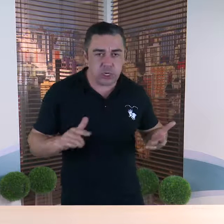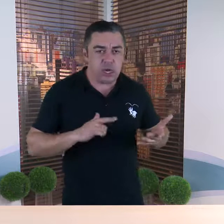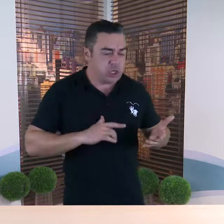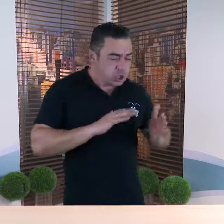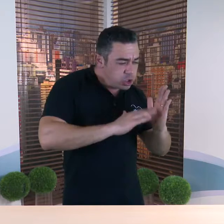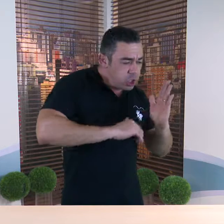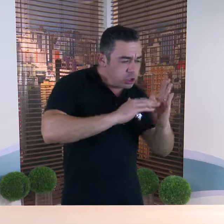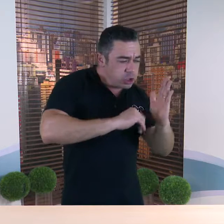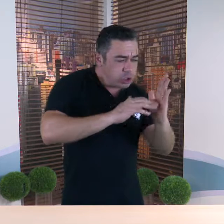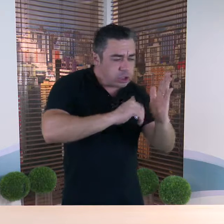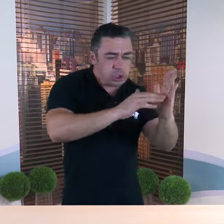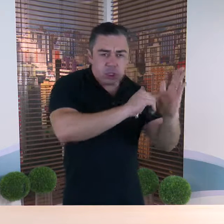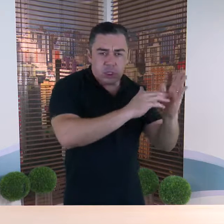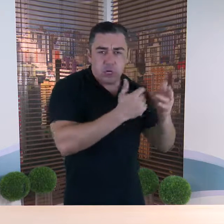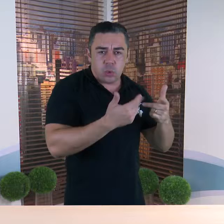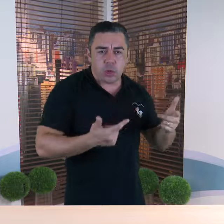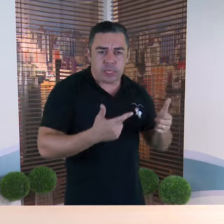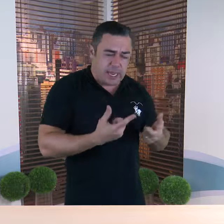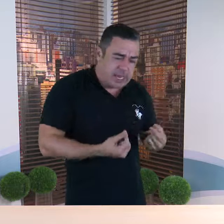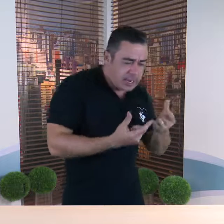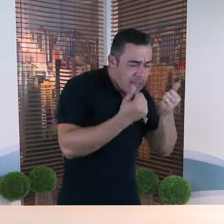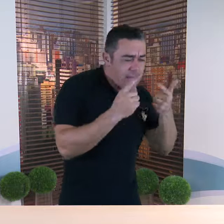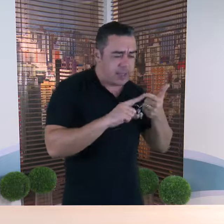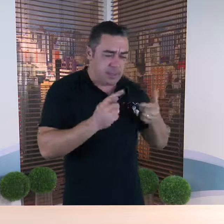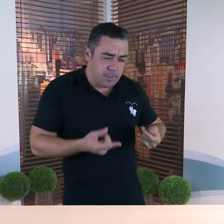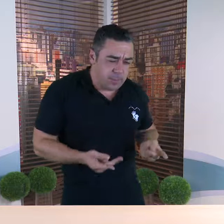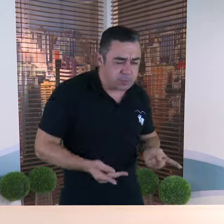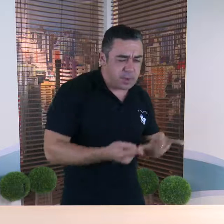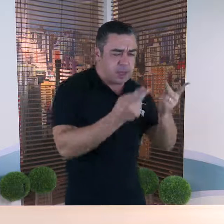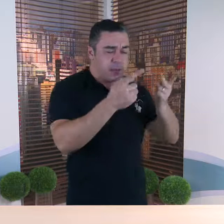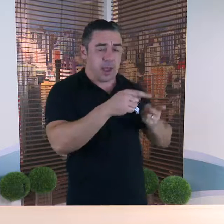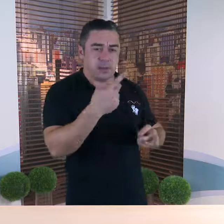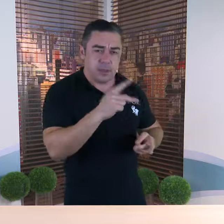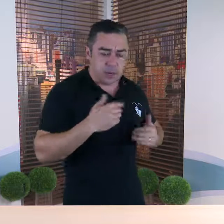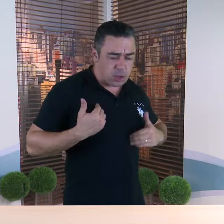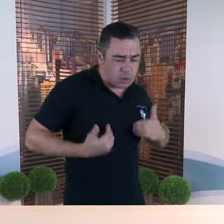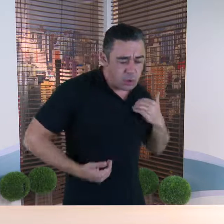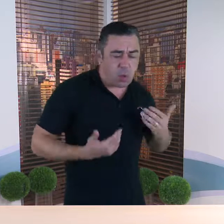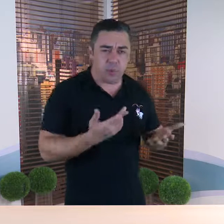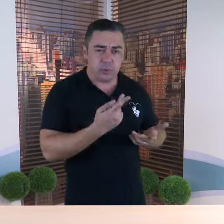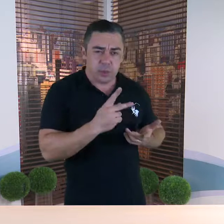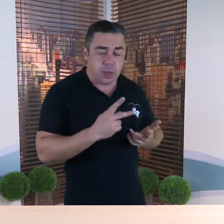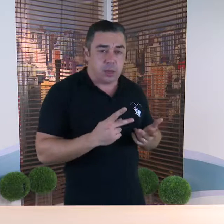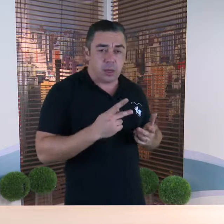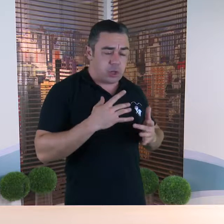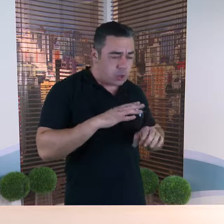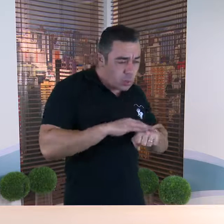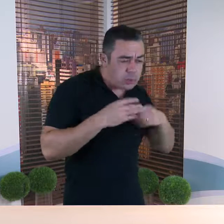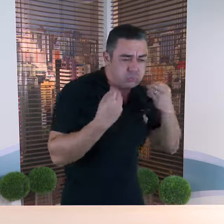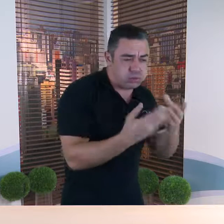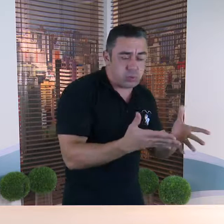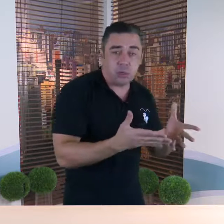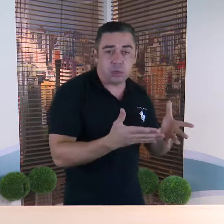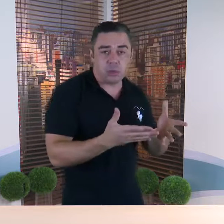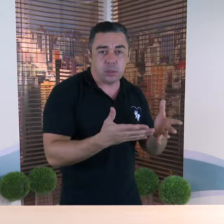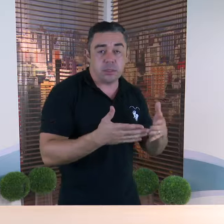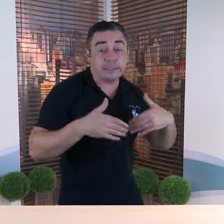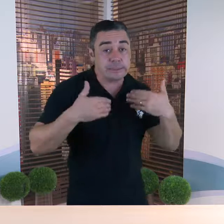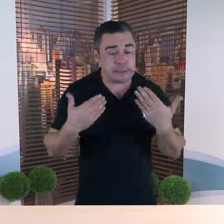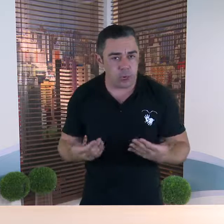as supostas causas de piedade, ou seja, prosperidade física e material. Não há